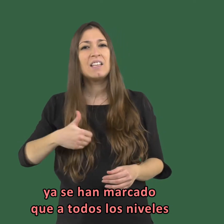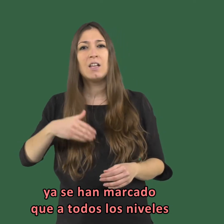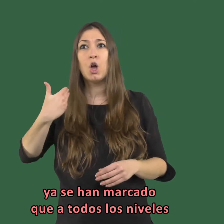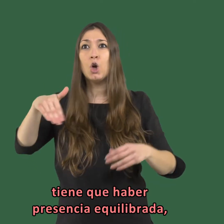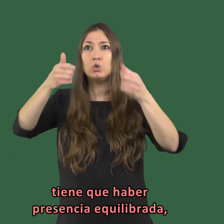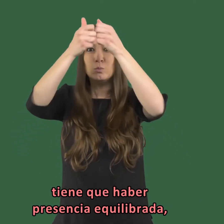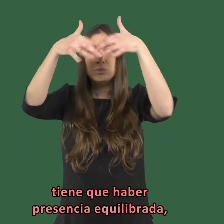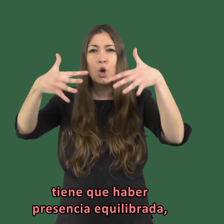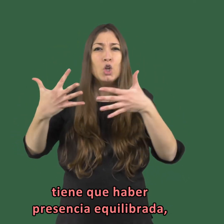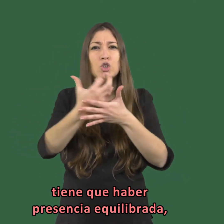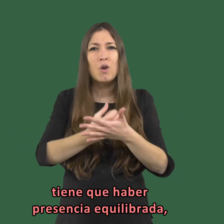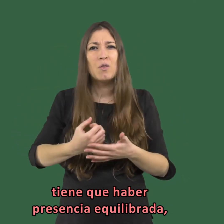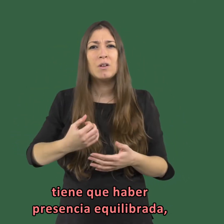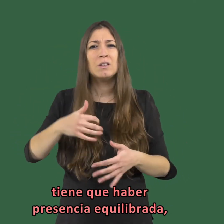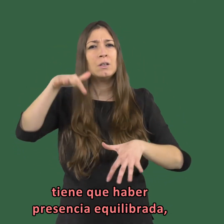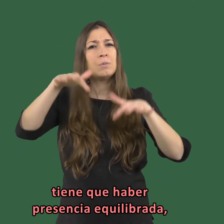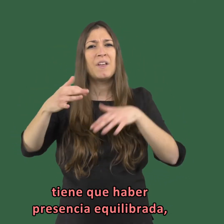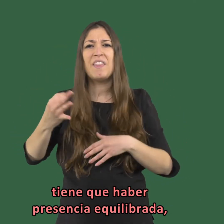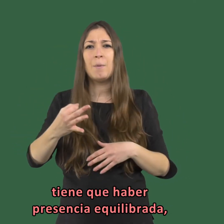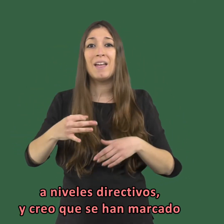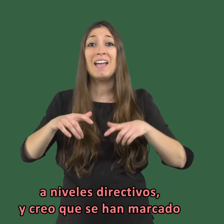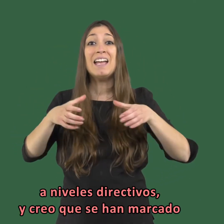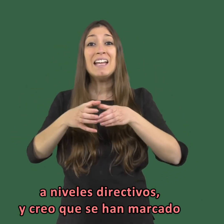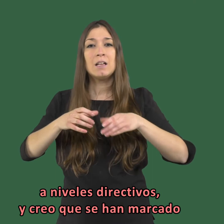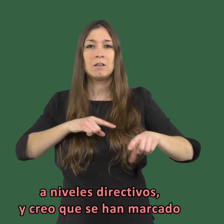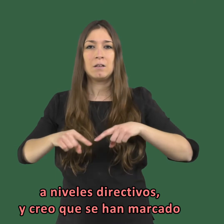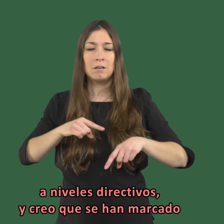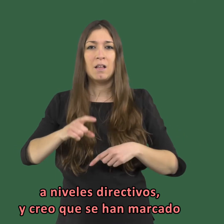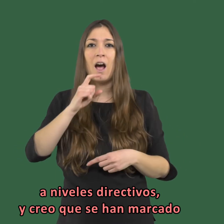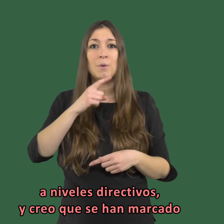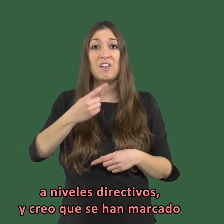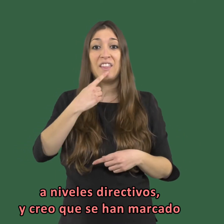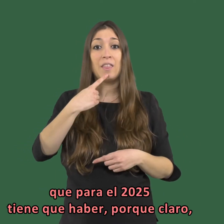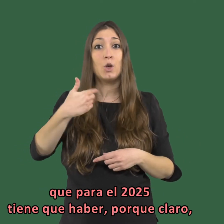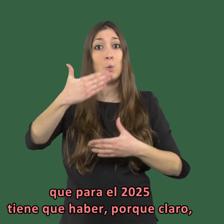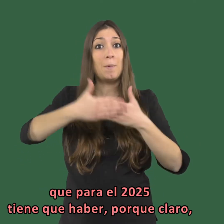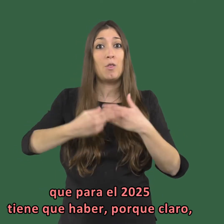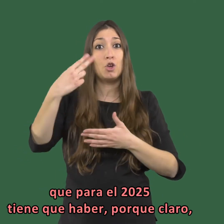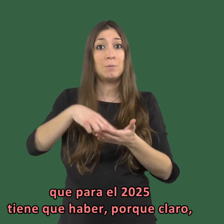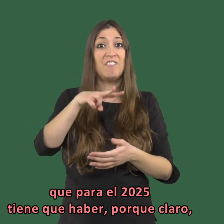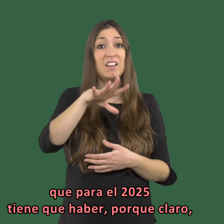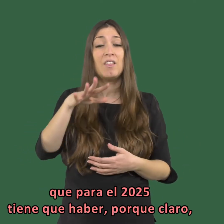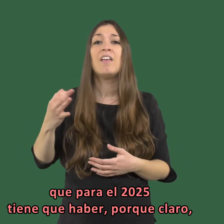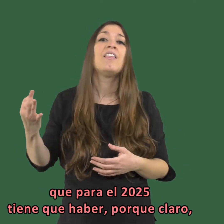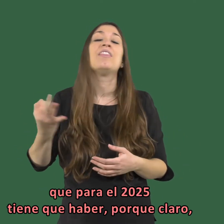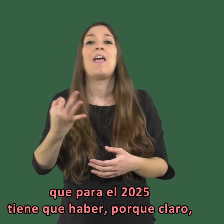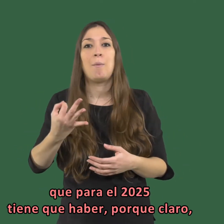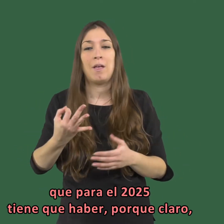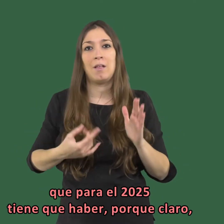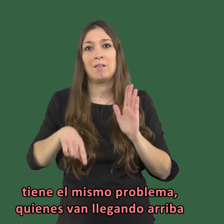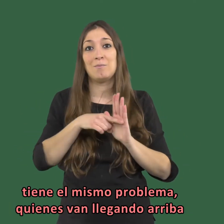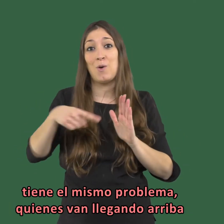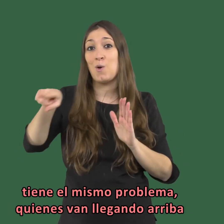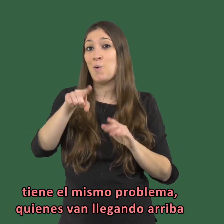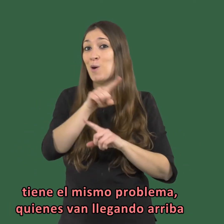los niveles tiene que haber presencia equilibrada. A niveles directivos, y Carlos, creo que se han marcado que para el 2025 tiene que haber, porque claro,